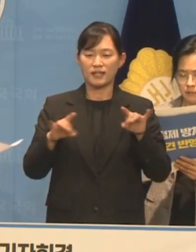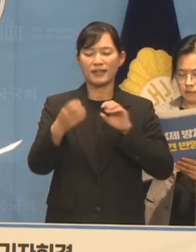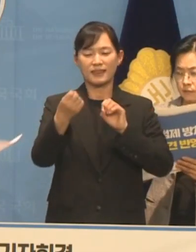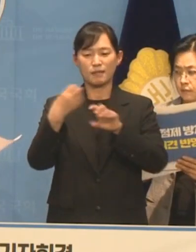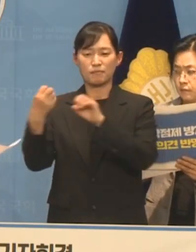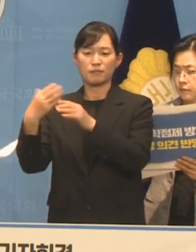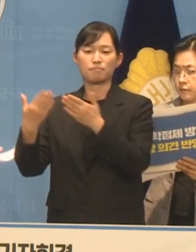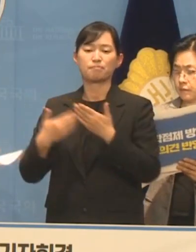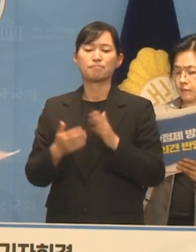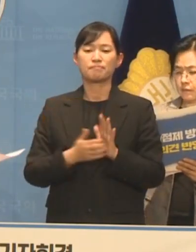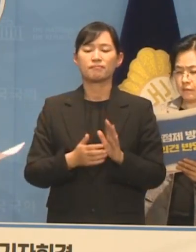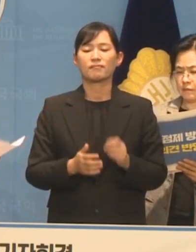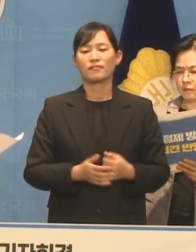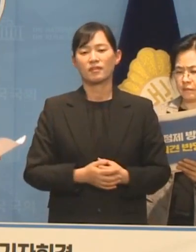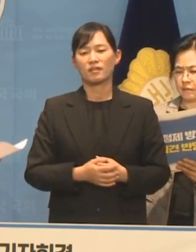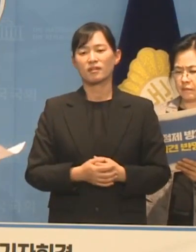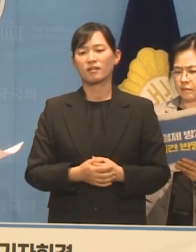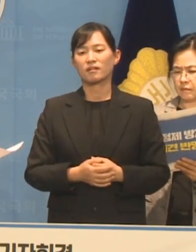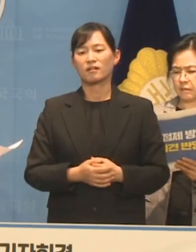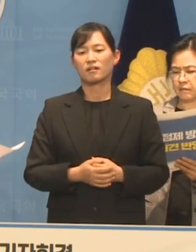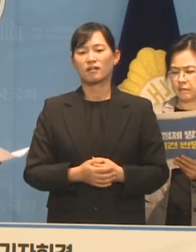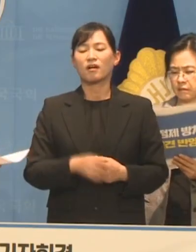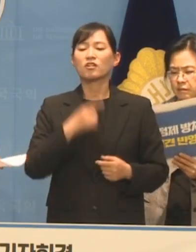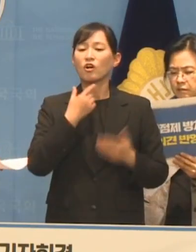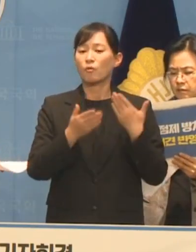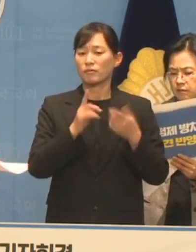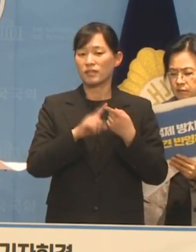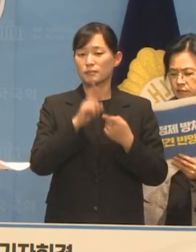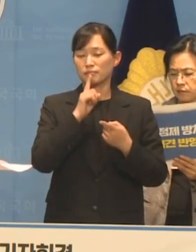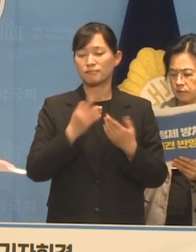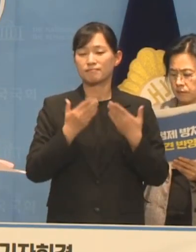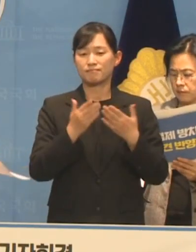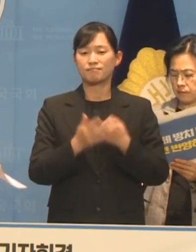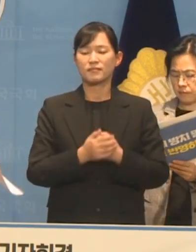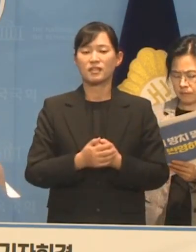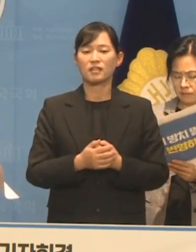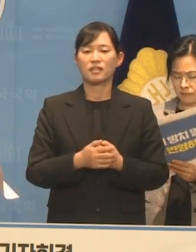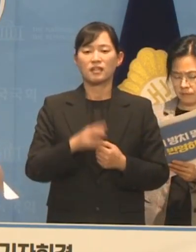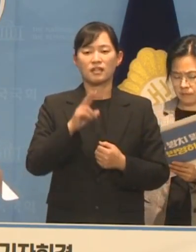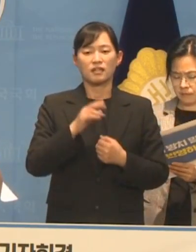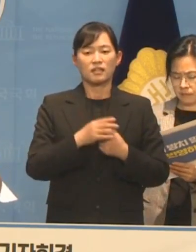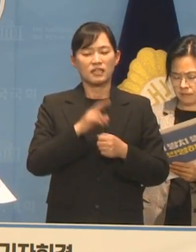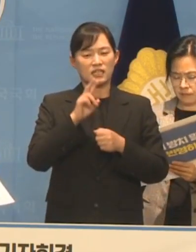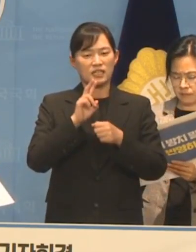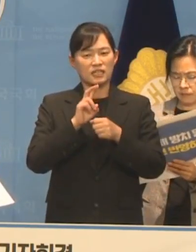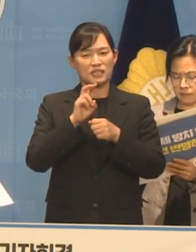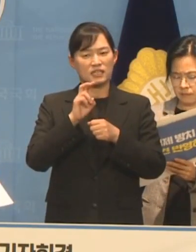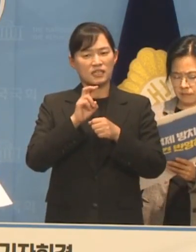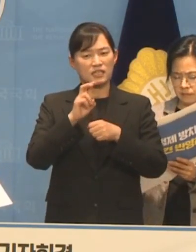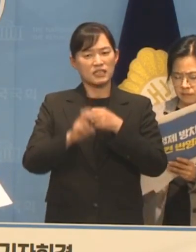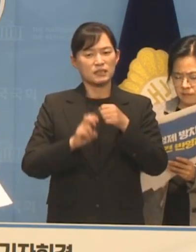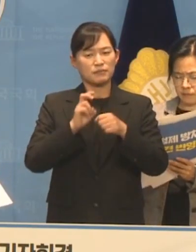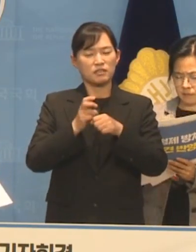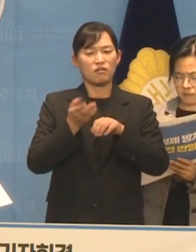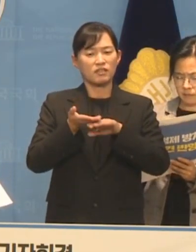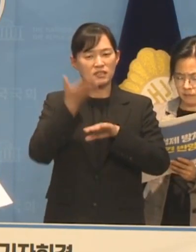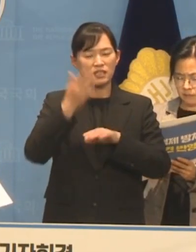응답해 주셨습니다. 교직 경력에 대해서 말씀드리겠습니다. 21년 이상 경력